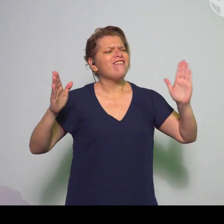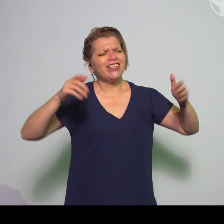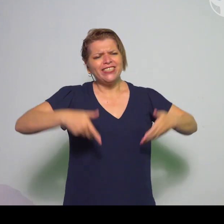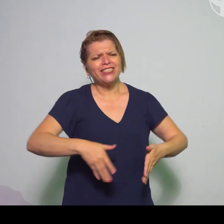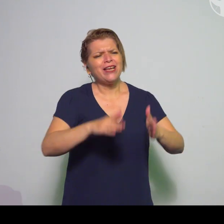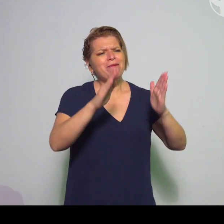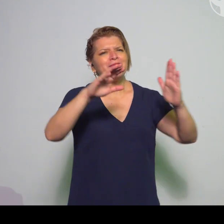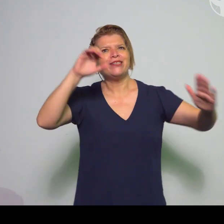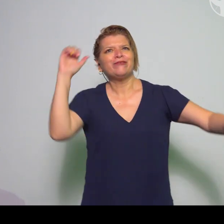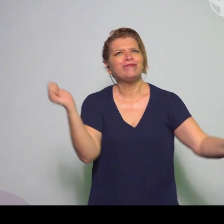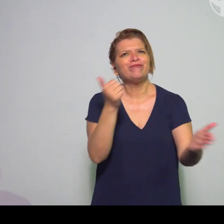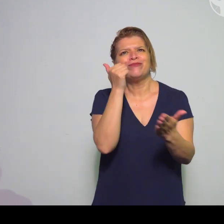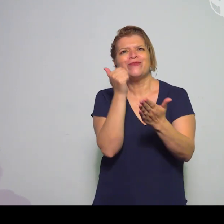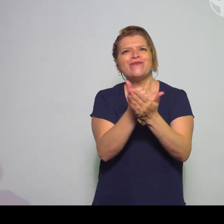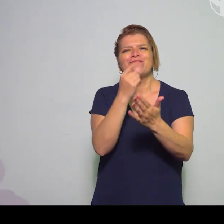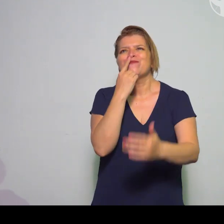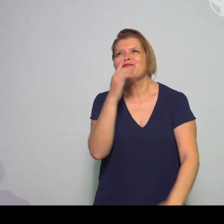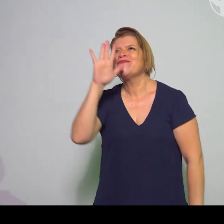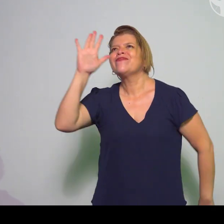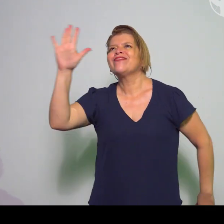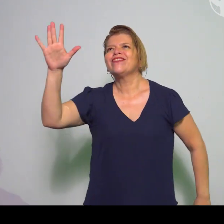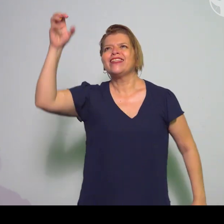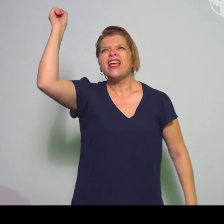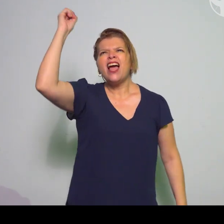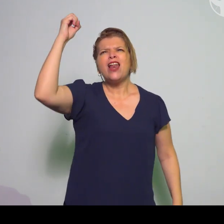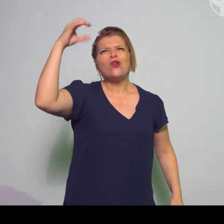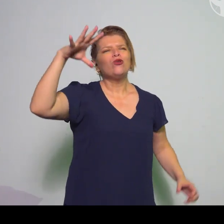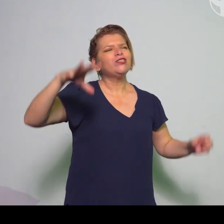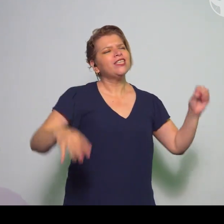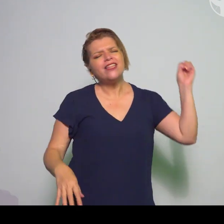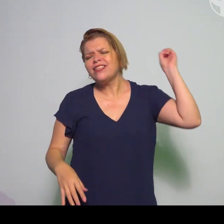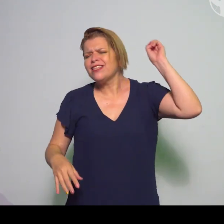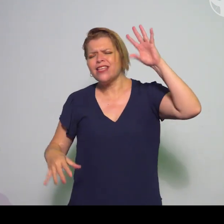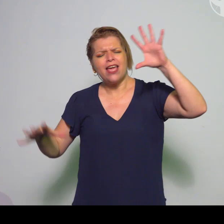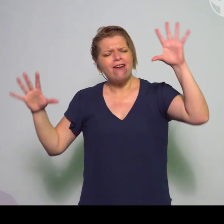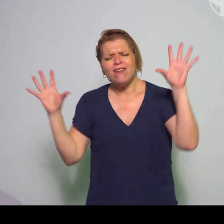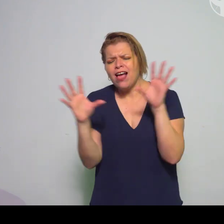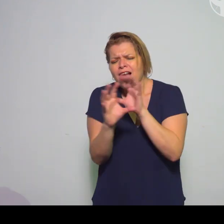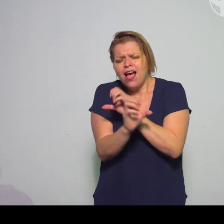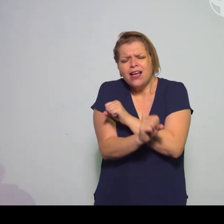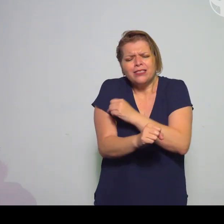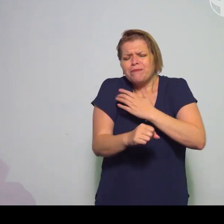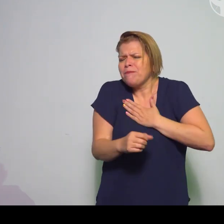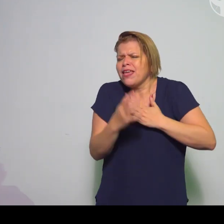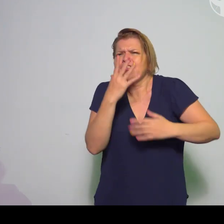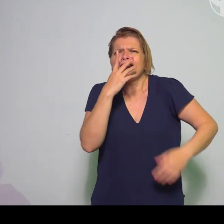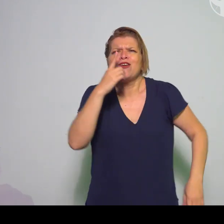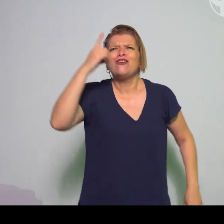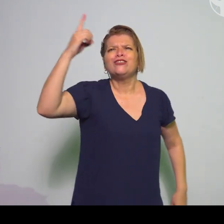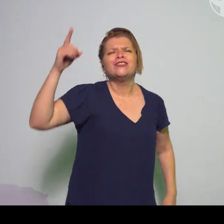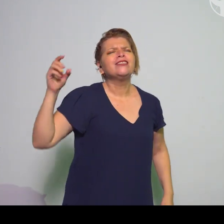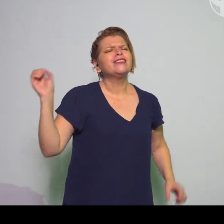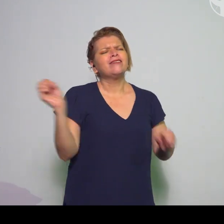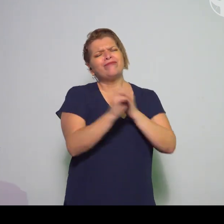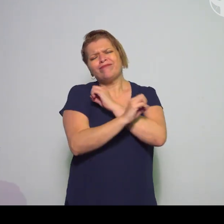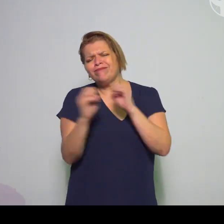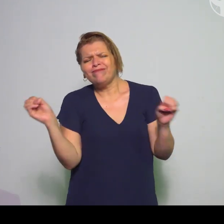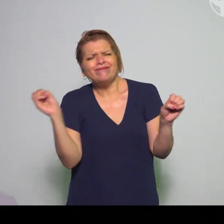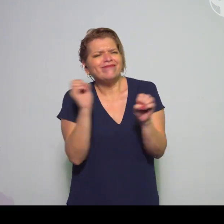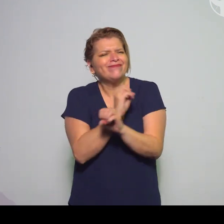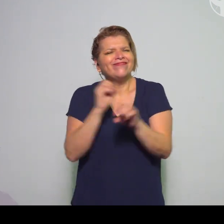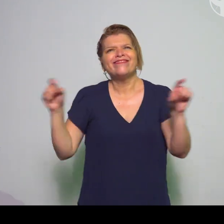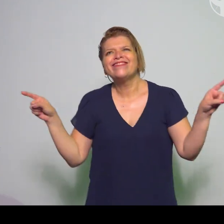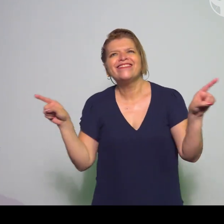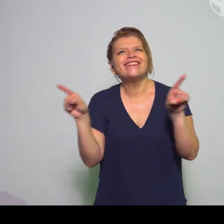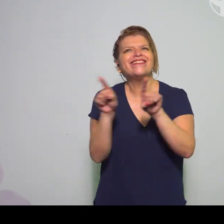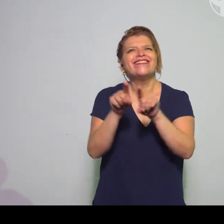Milagroso, abres camino, cumples promesas, luz en tinieblas, mi Dios,